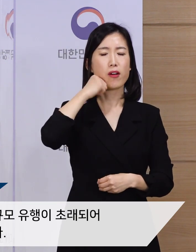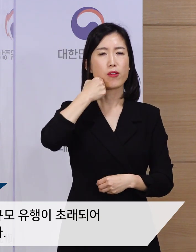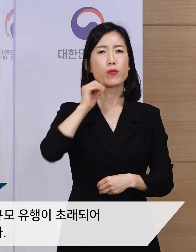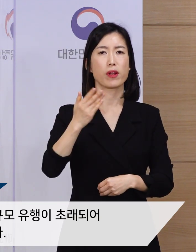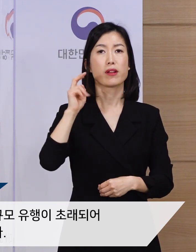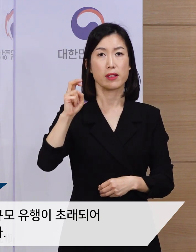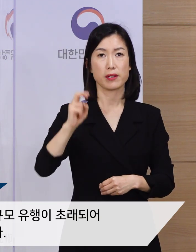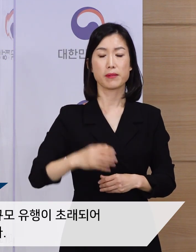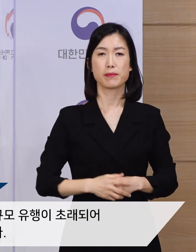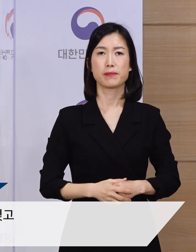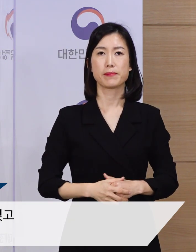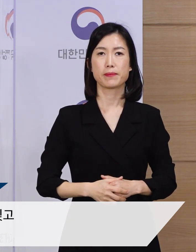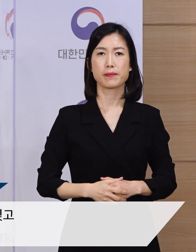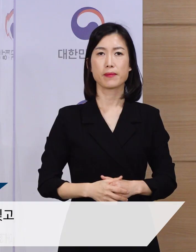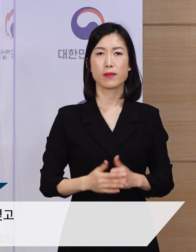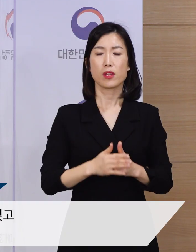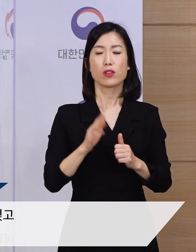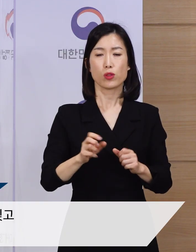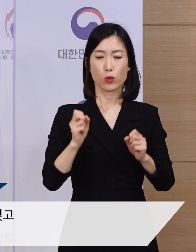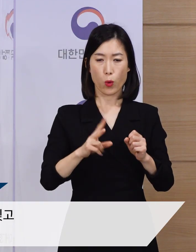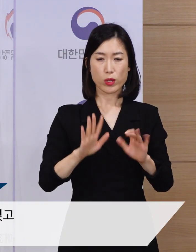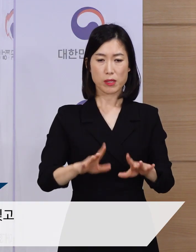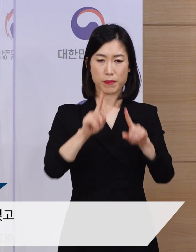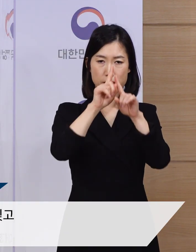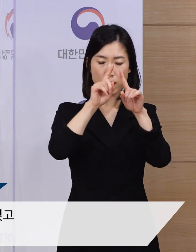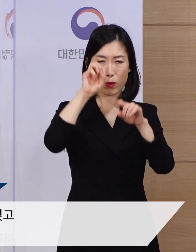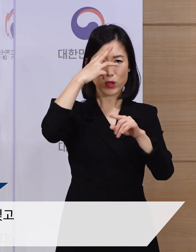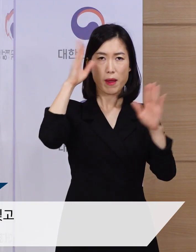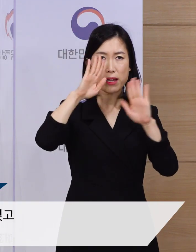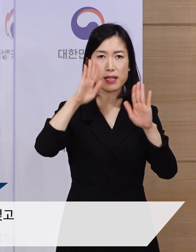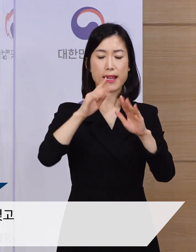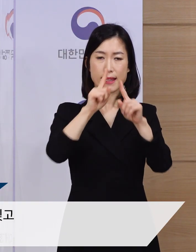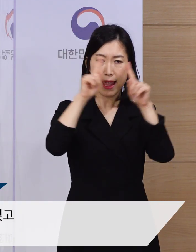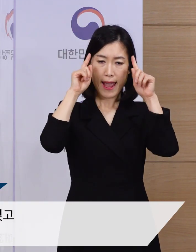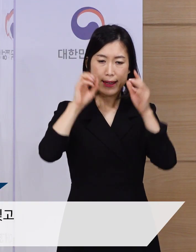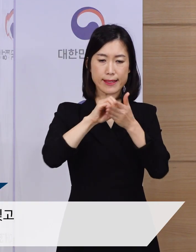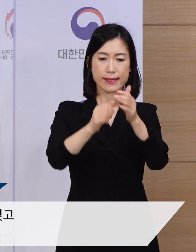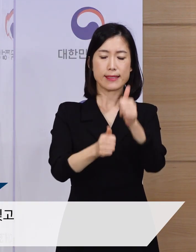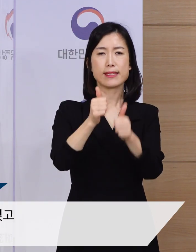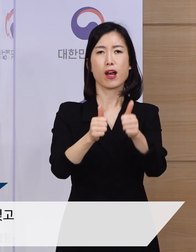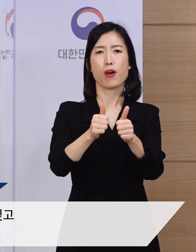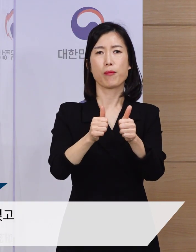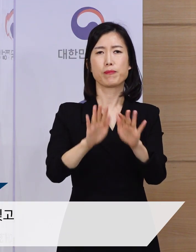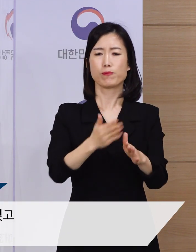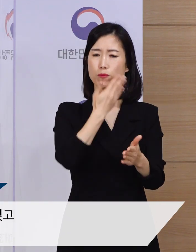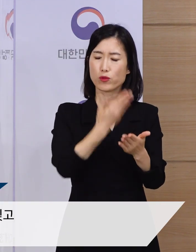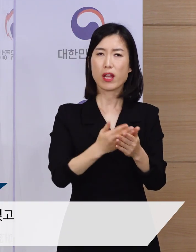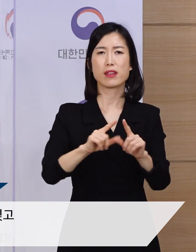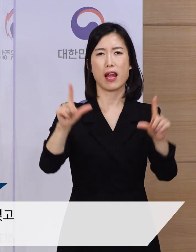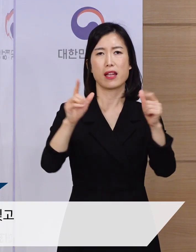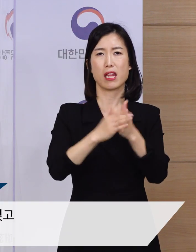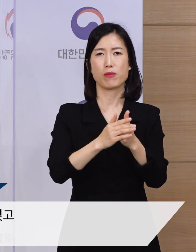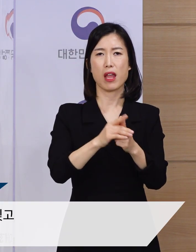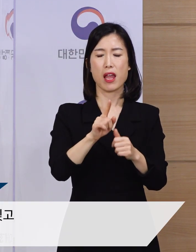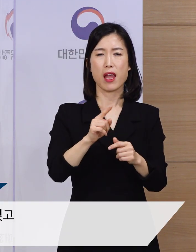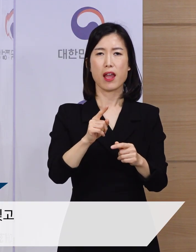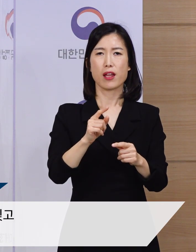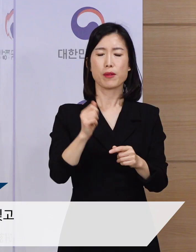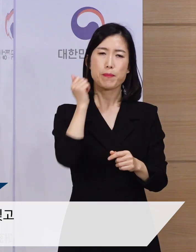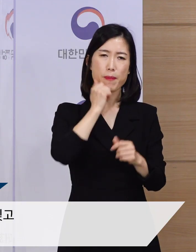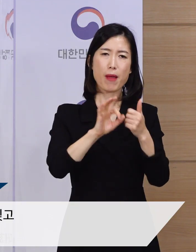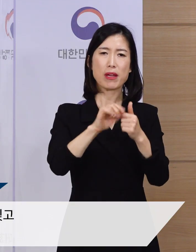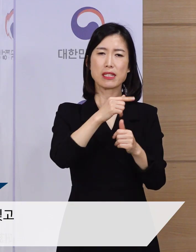것입니다. 우리 학생들이 땀 흘려 준비한 수능에도 차질을 빚고 인생에 큰 상처가 남을 수도